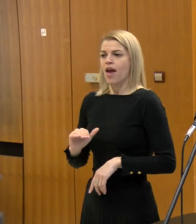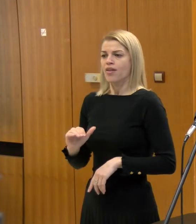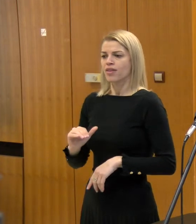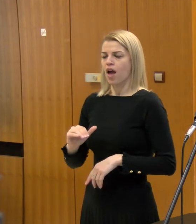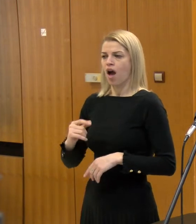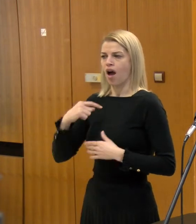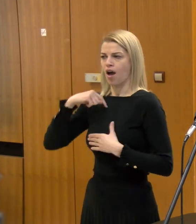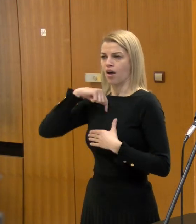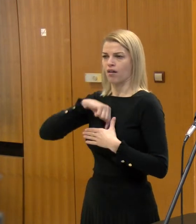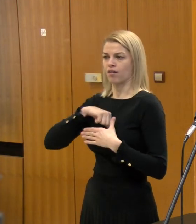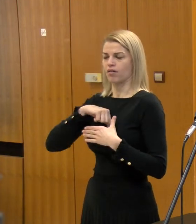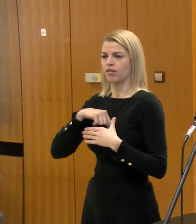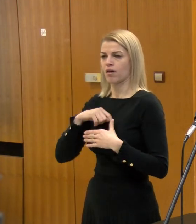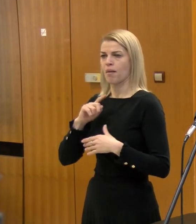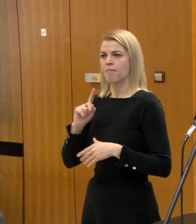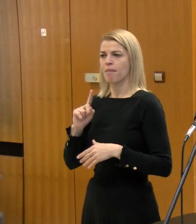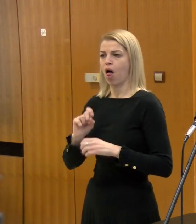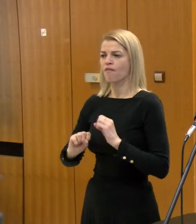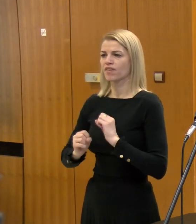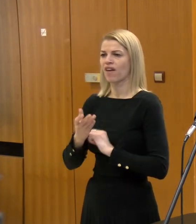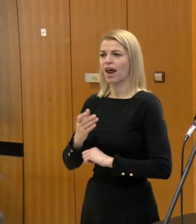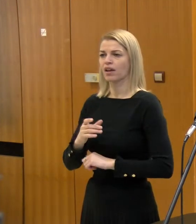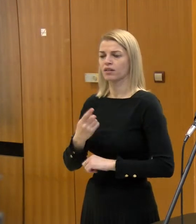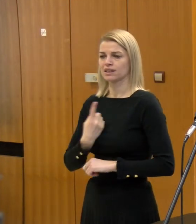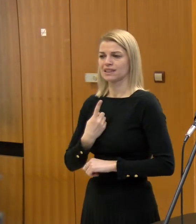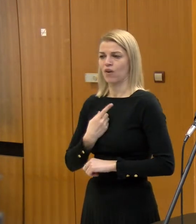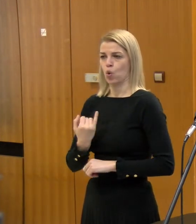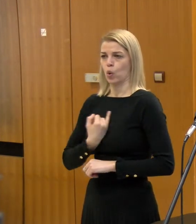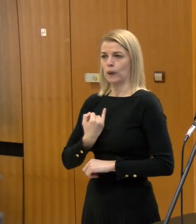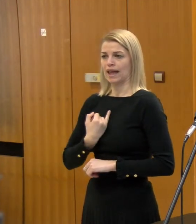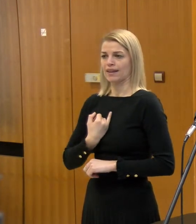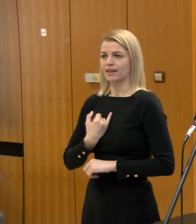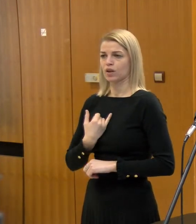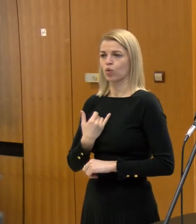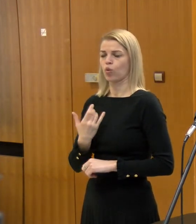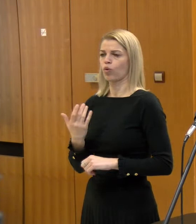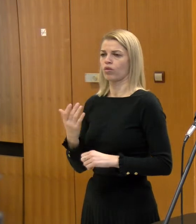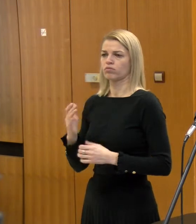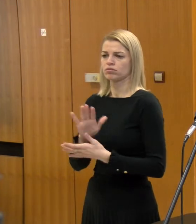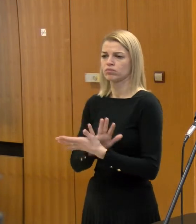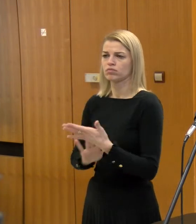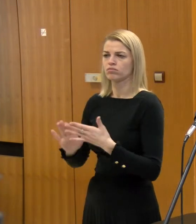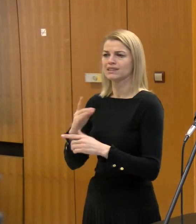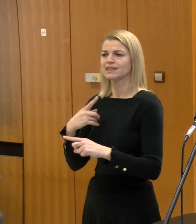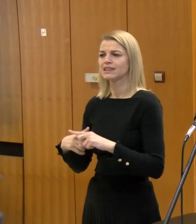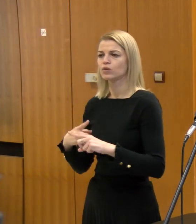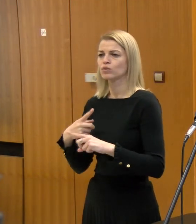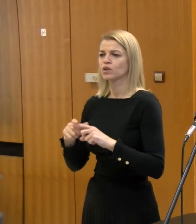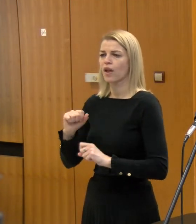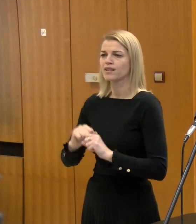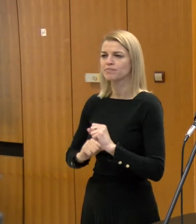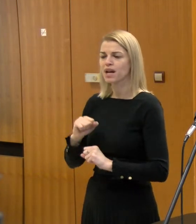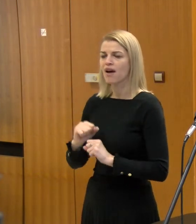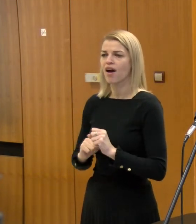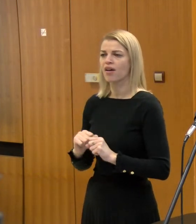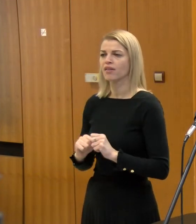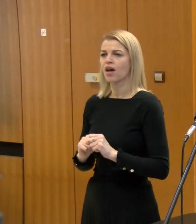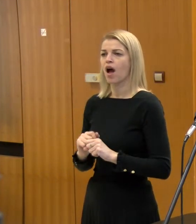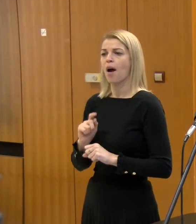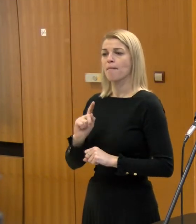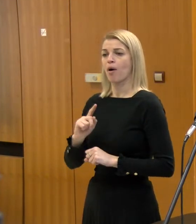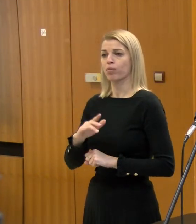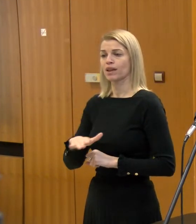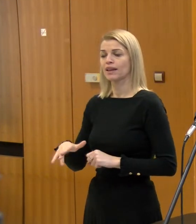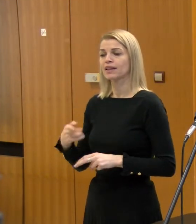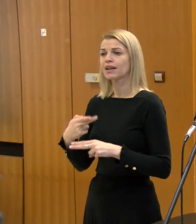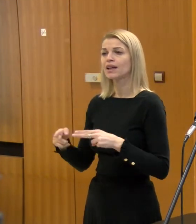vytvárať svoju identitu v oblasti intimity, sexuality, sexuálneho správania, ktorí mali